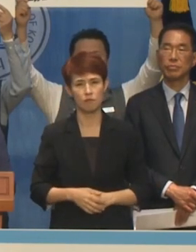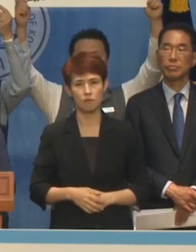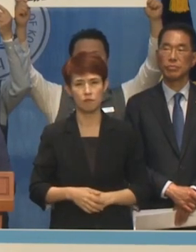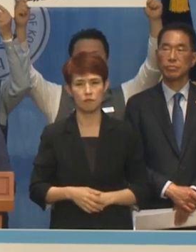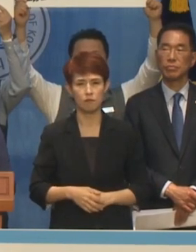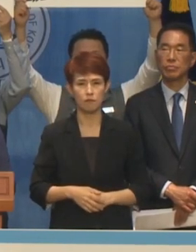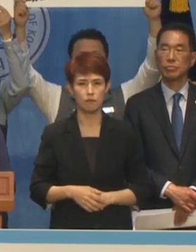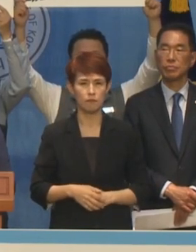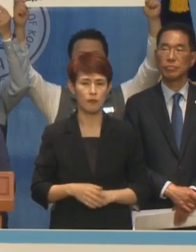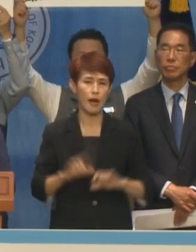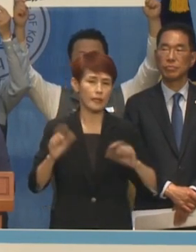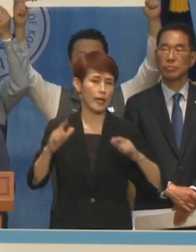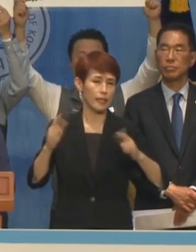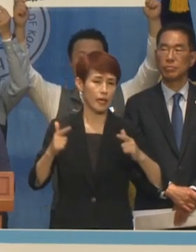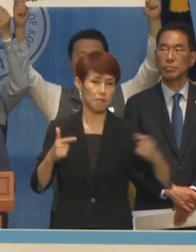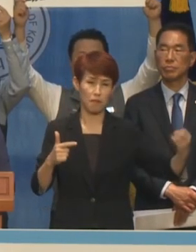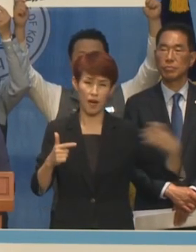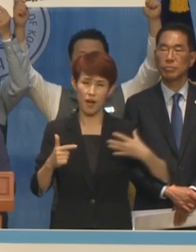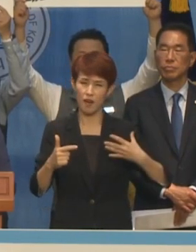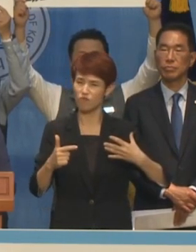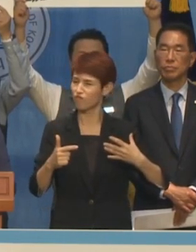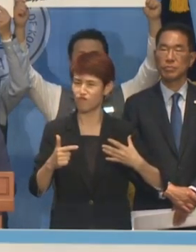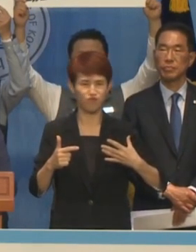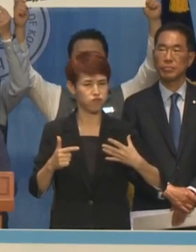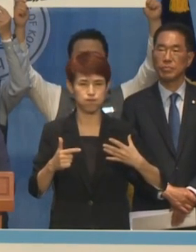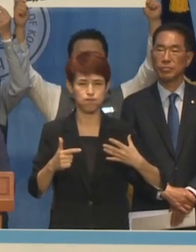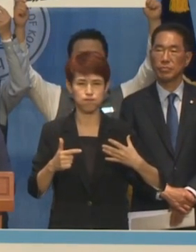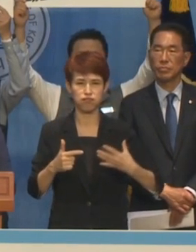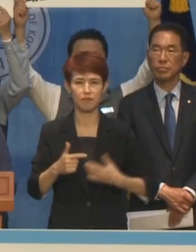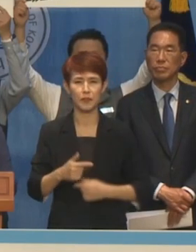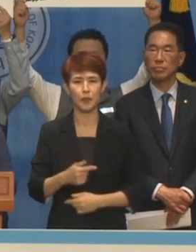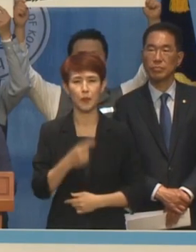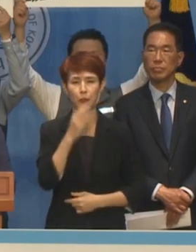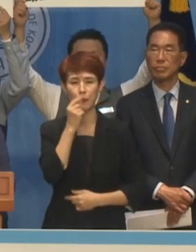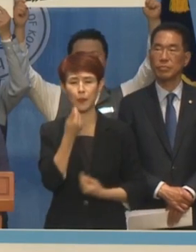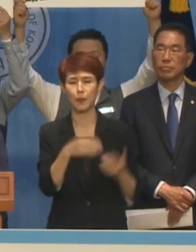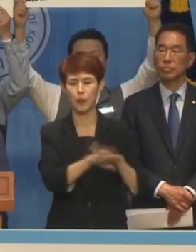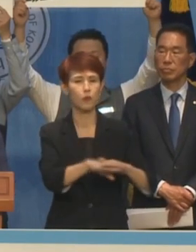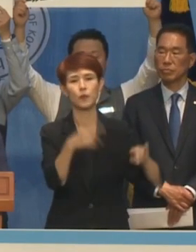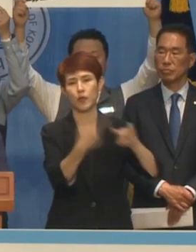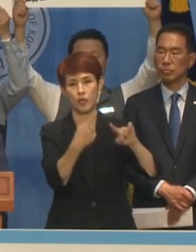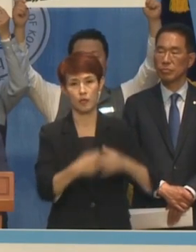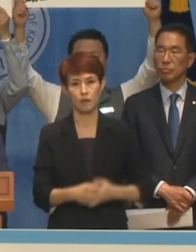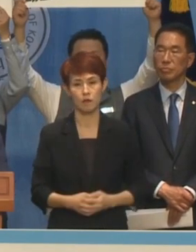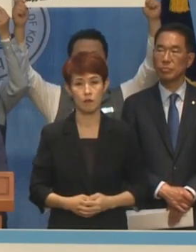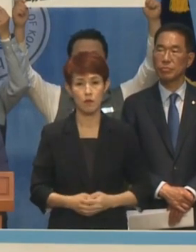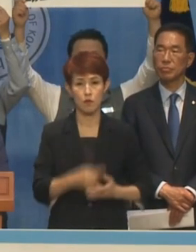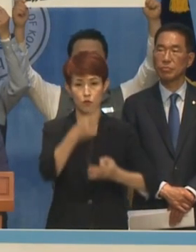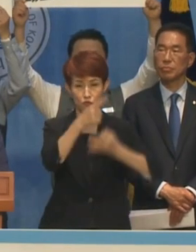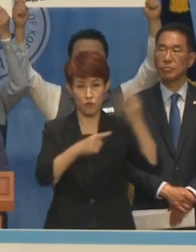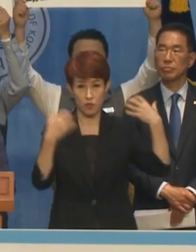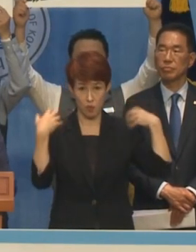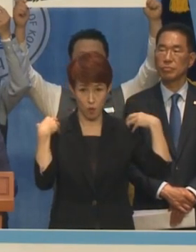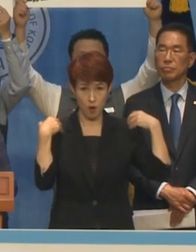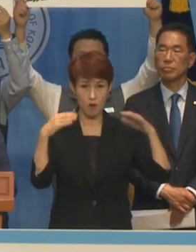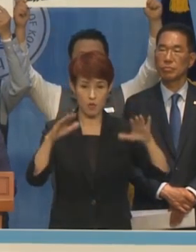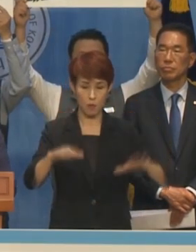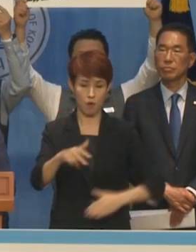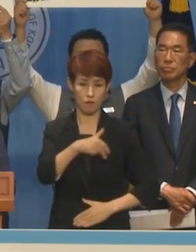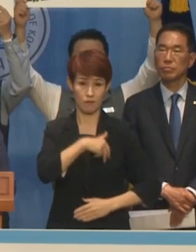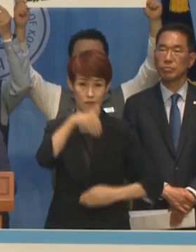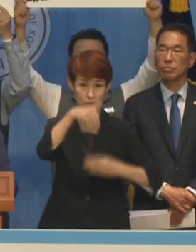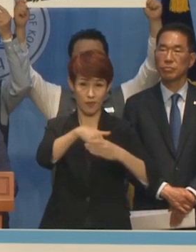가리고 아니라고 이야기를 하더라도 그것은 눈 가리고 아웅입니다. 윤석열 정권 이번